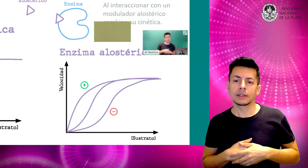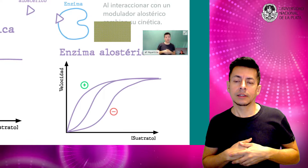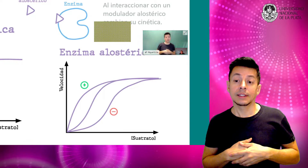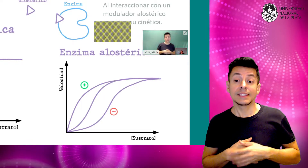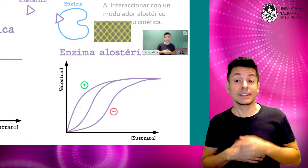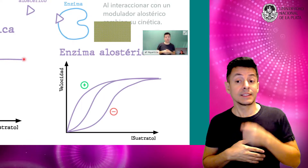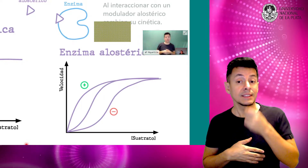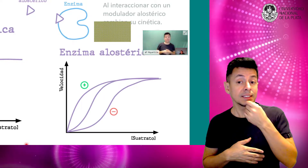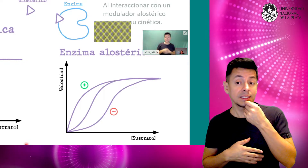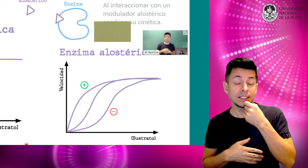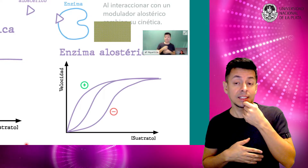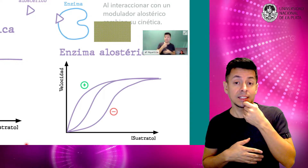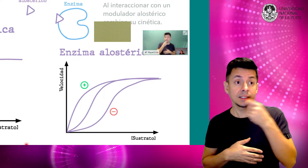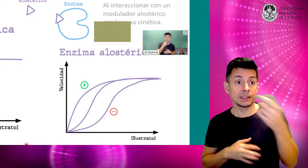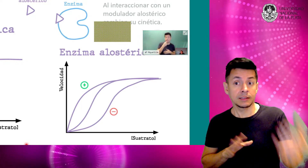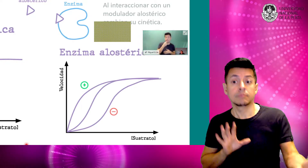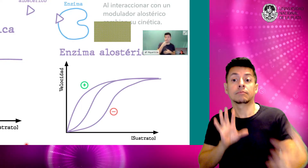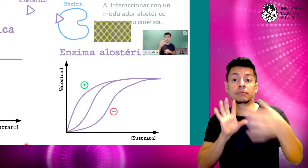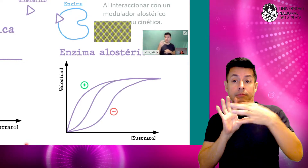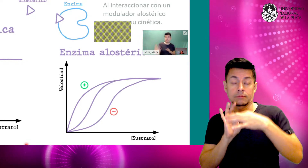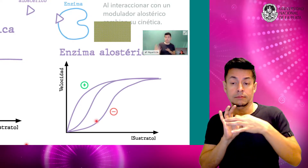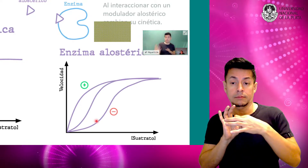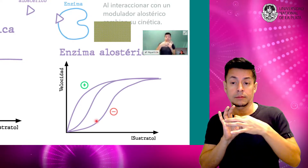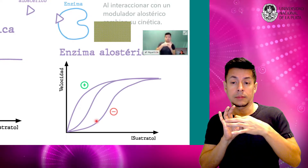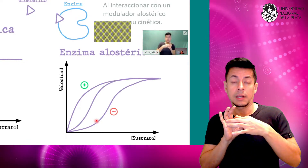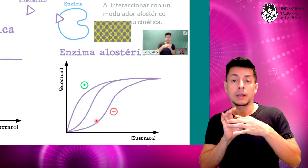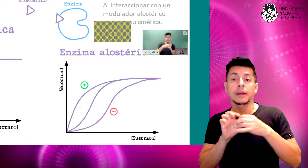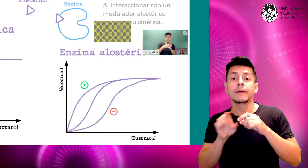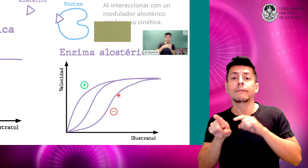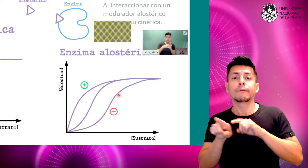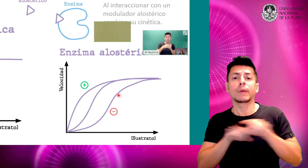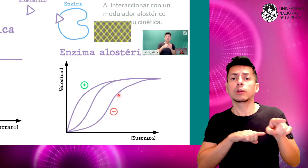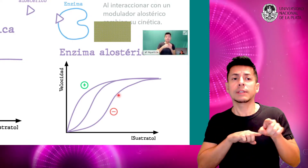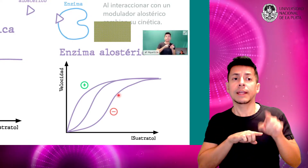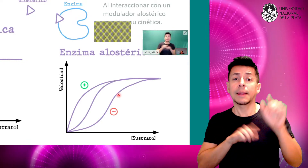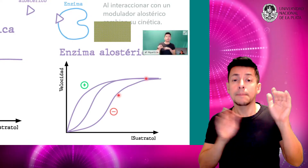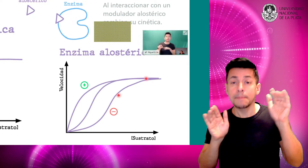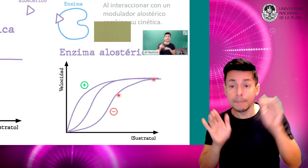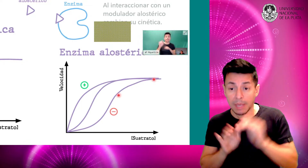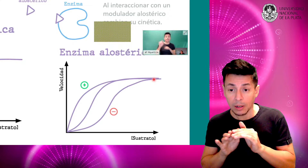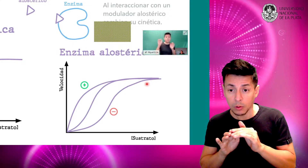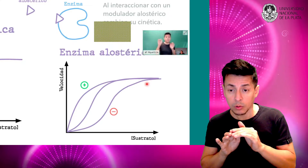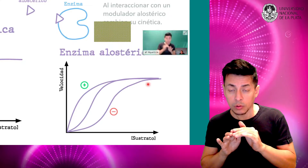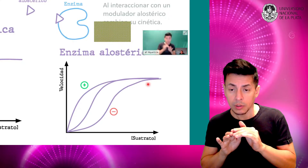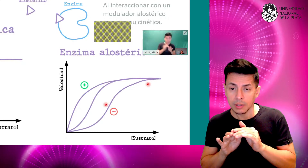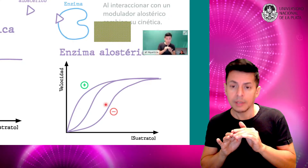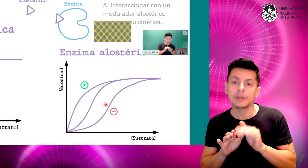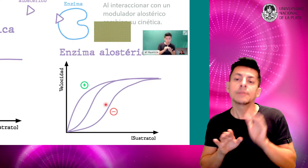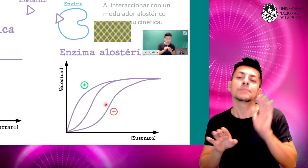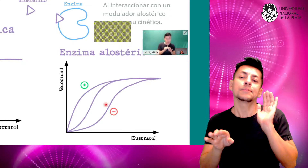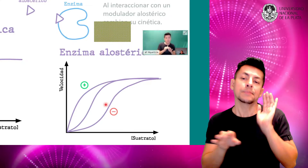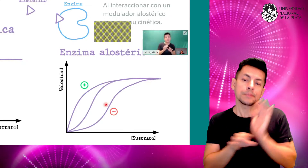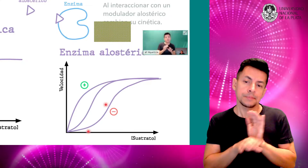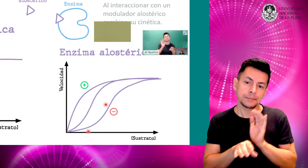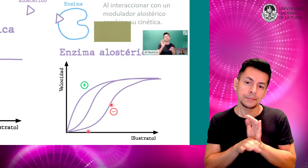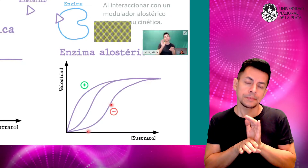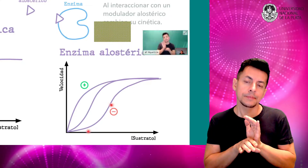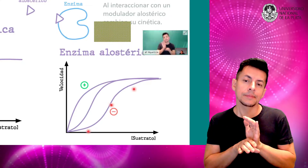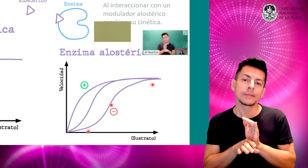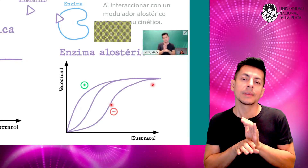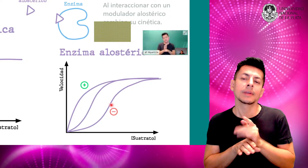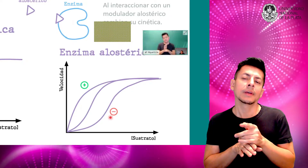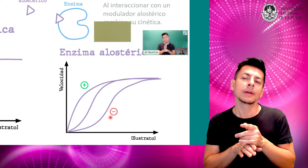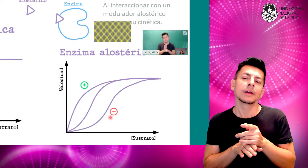Si el regulador alostérico disminuye la velocidad de reacción, entonces el regulador